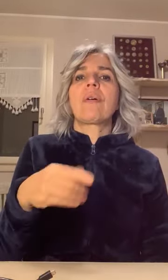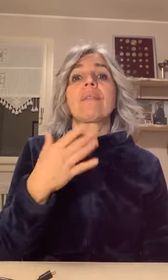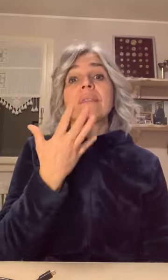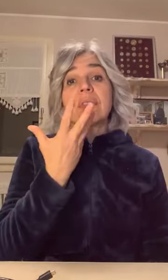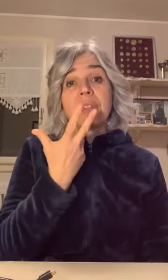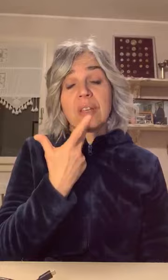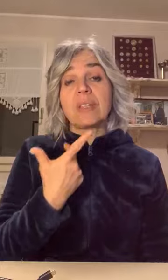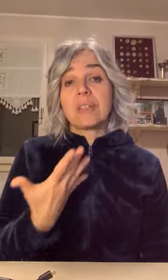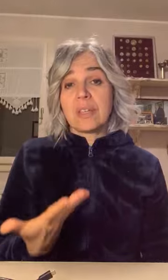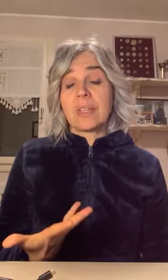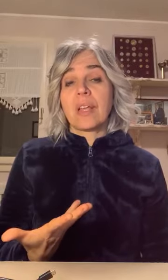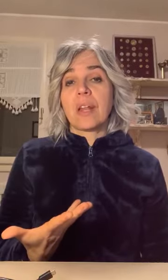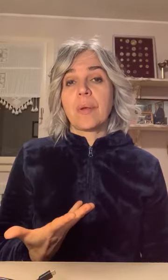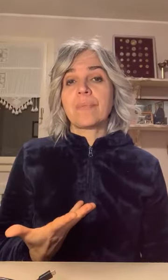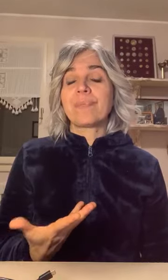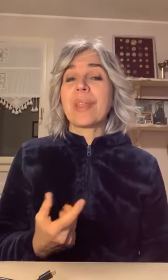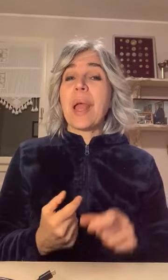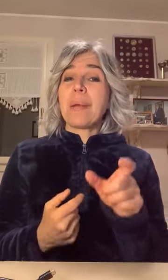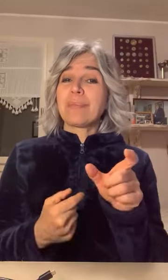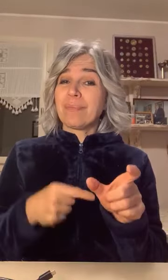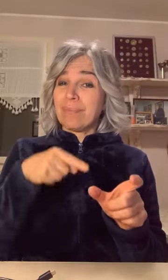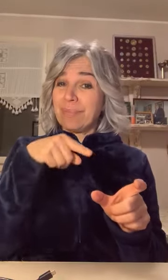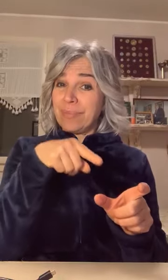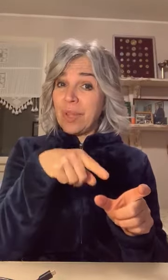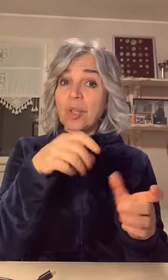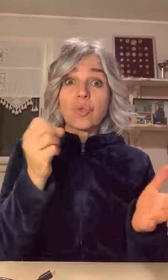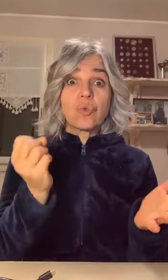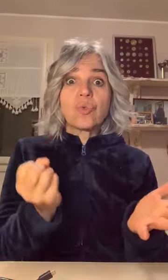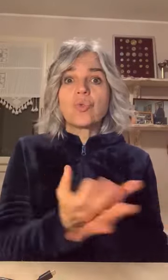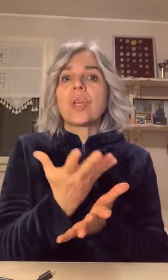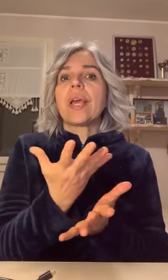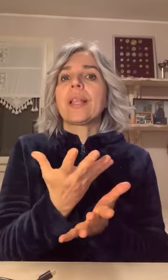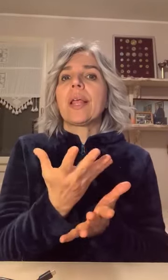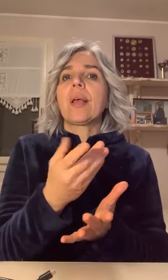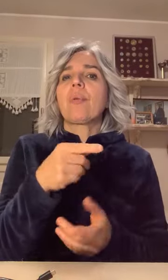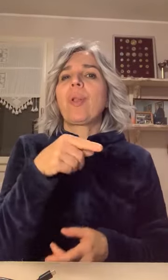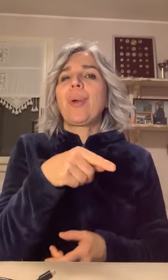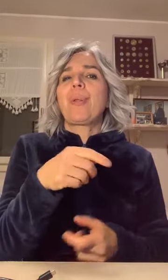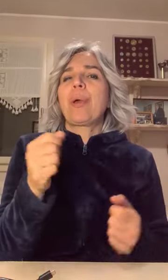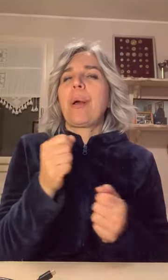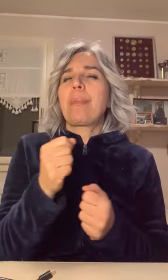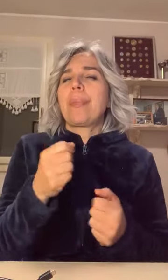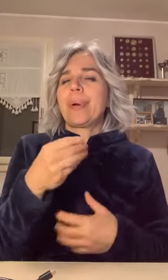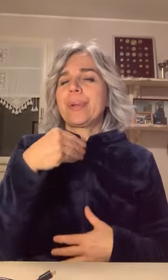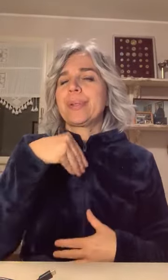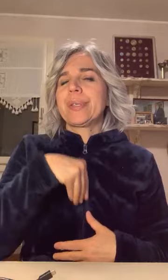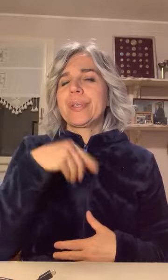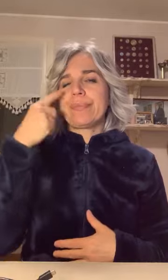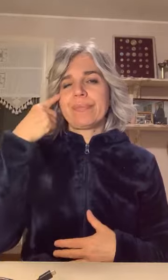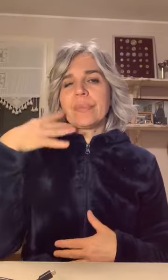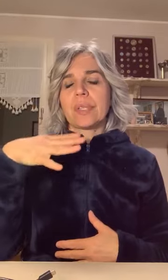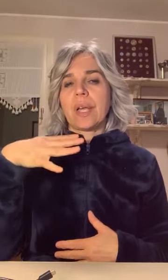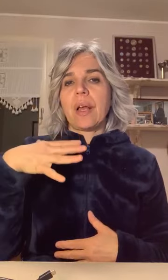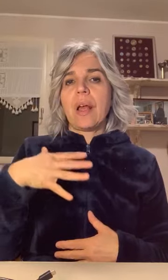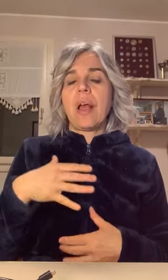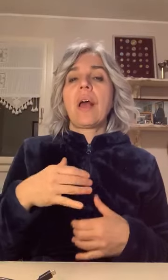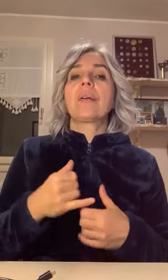che all'empio succede ciò che teme. I figli di Dio non sono tempi, non sono... I figli di